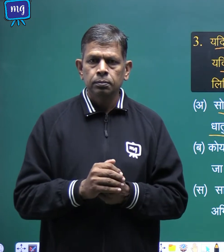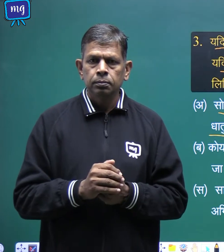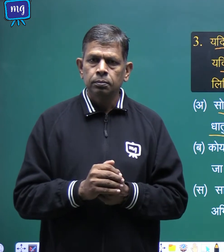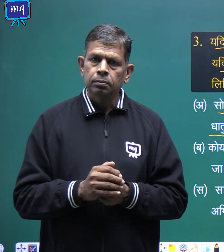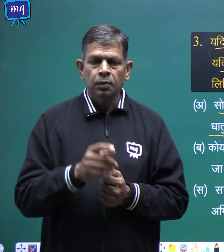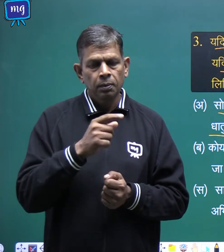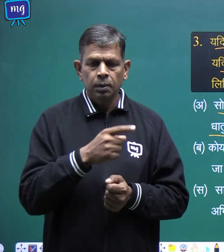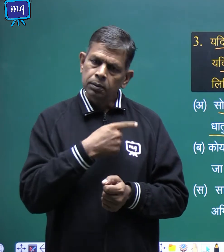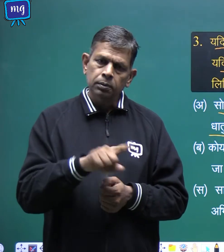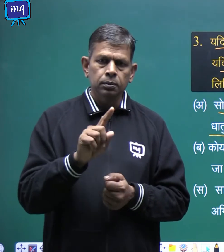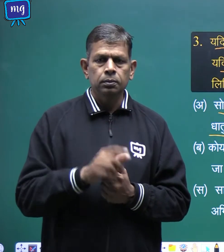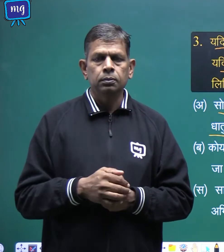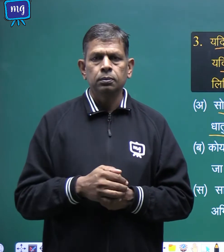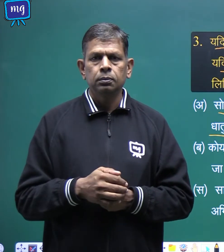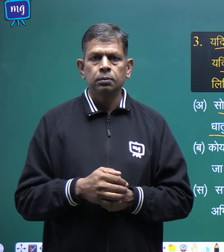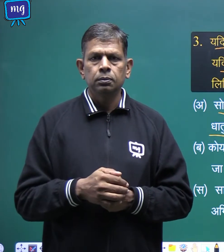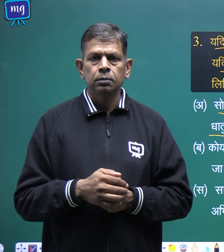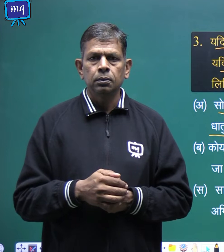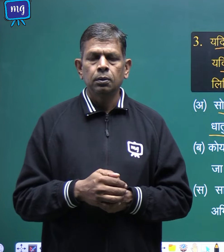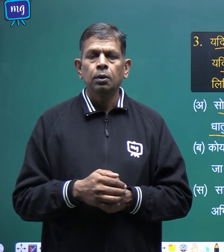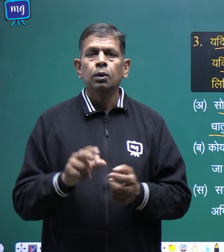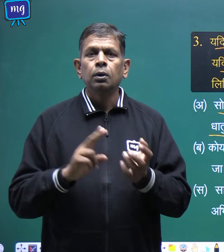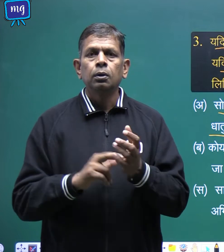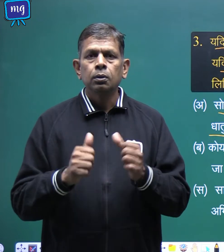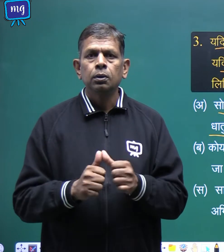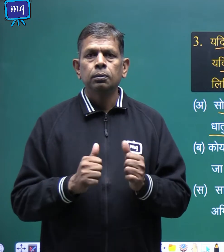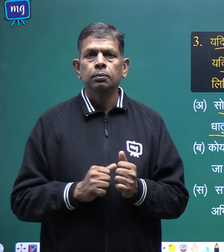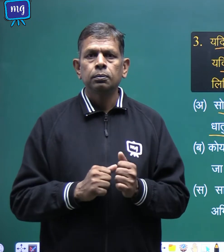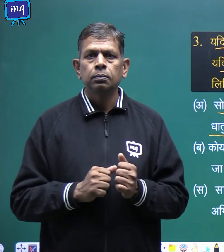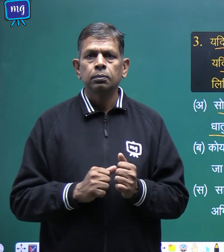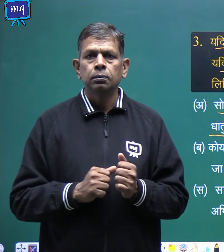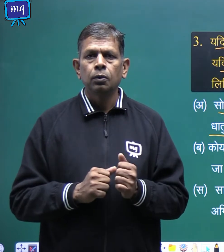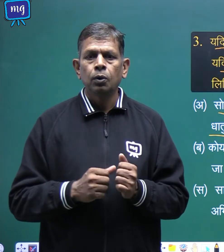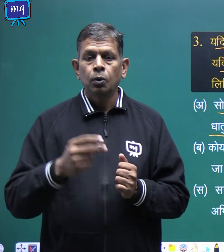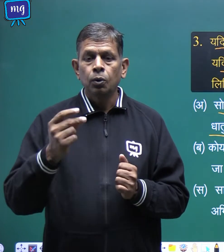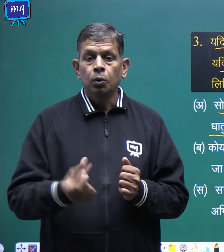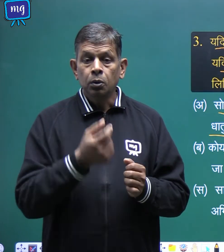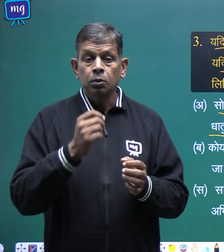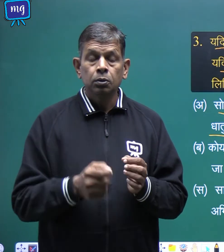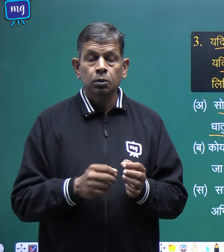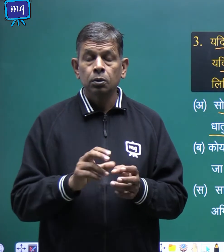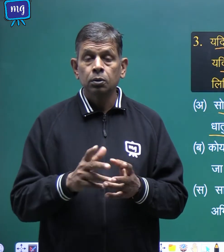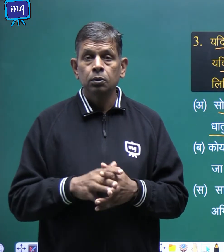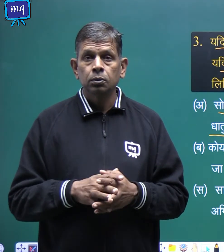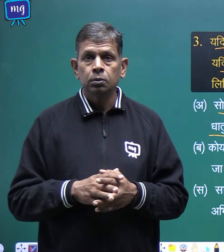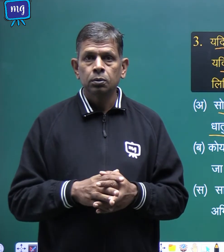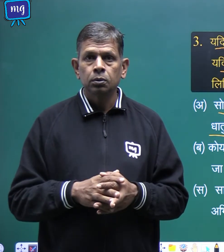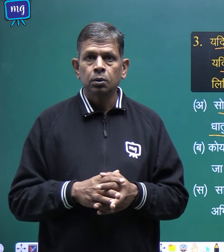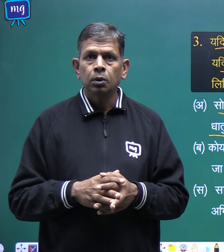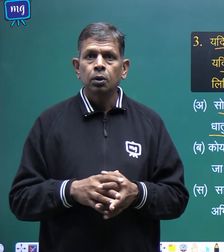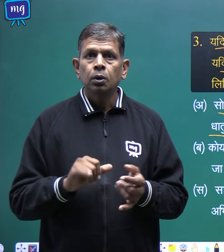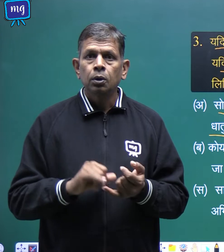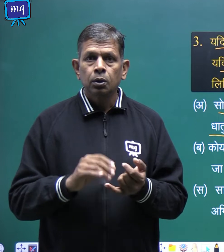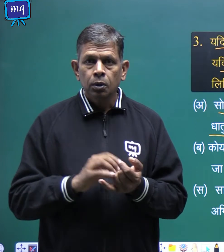ये बात सही है। सोडियम तुरंत क्रिया करता है,